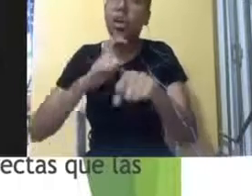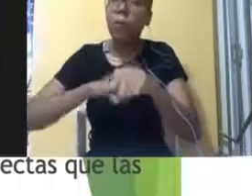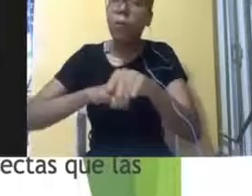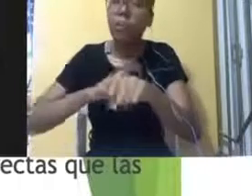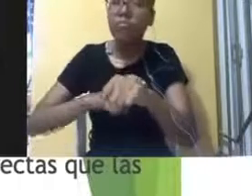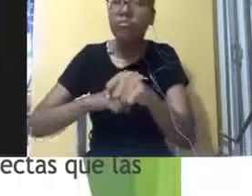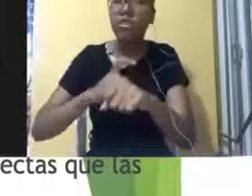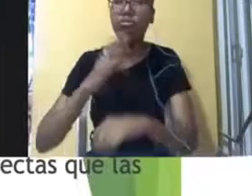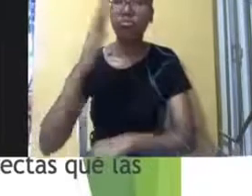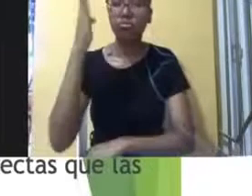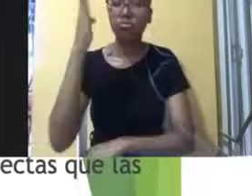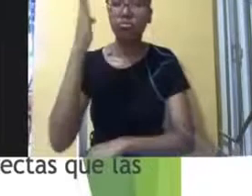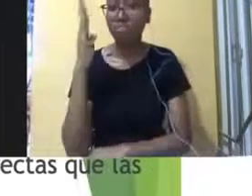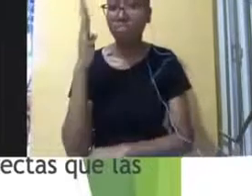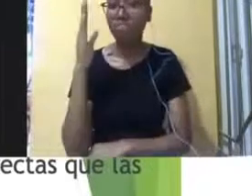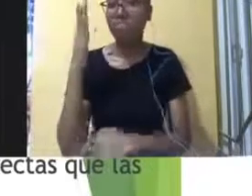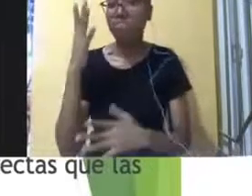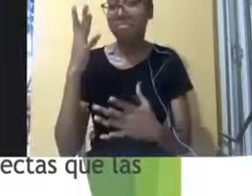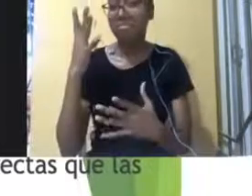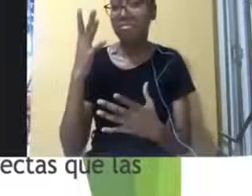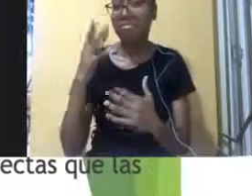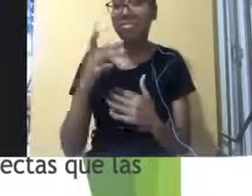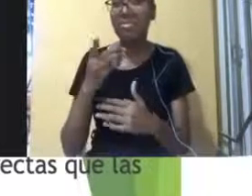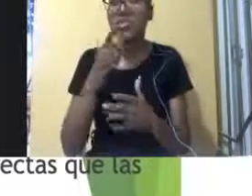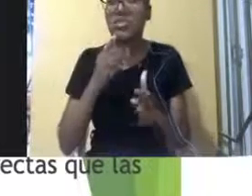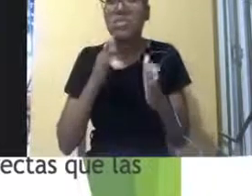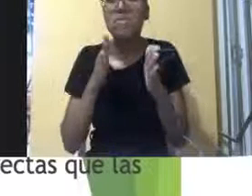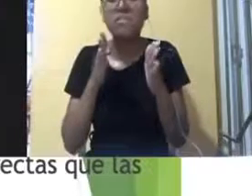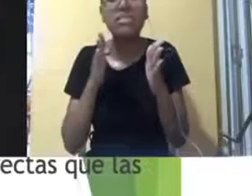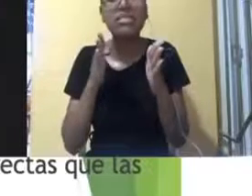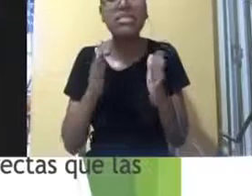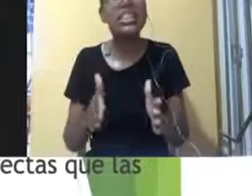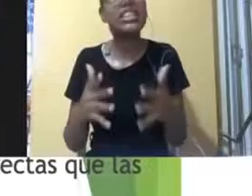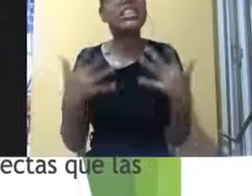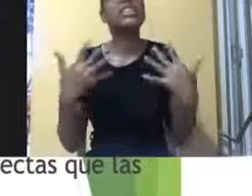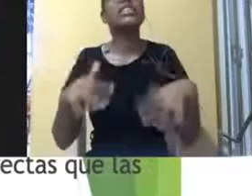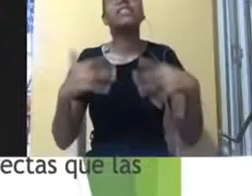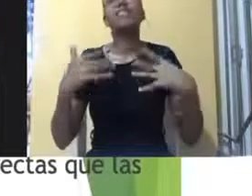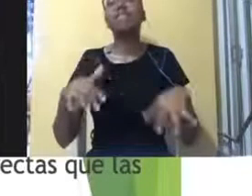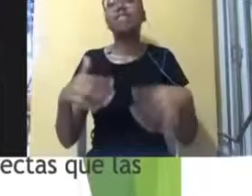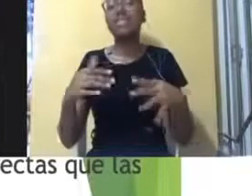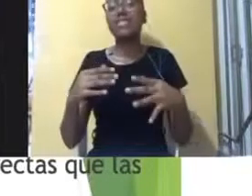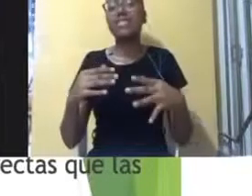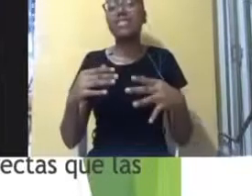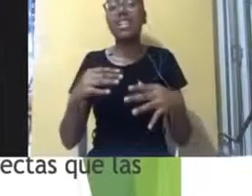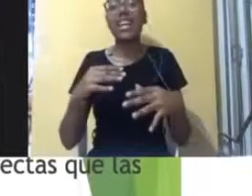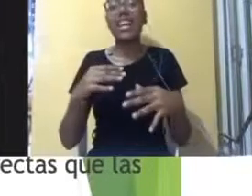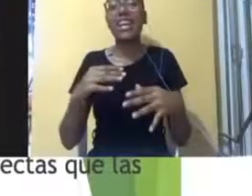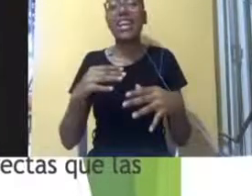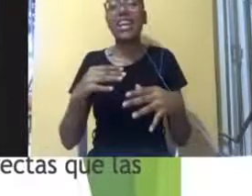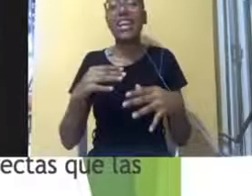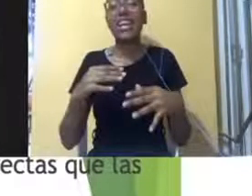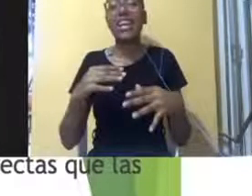muy diferentes, creo, que a la comunidad sorda, los dominicanos. Nosotros vamos llegando a destiempo. Pero en el caso de la comunidad